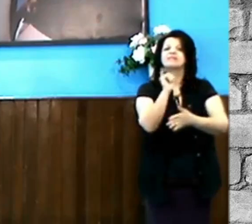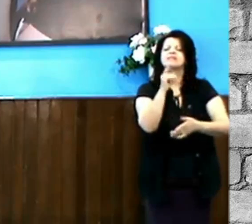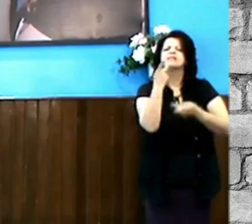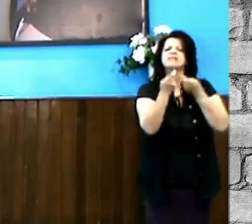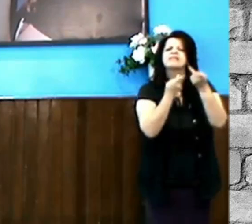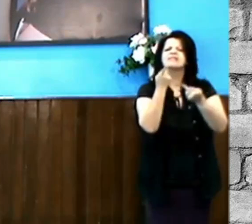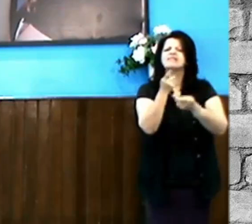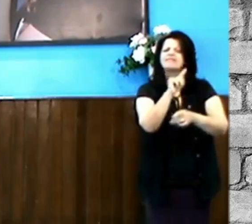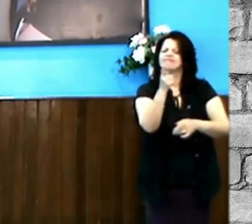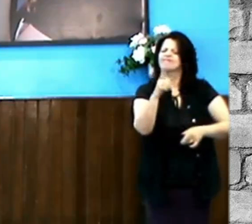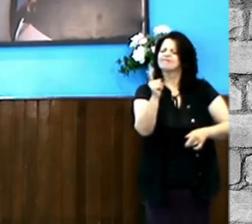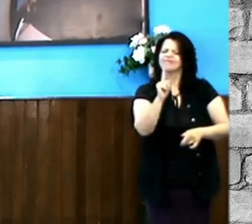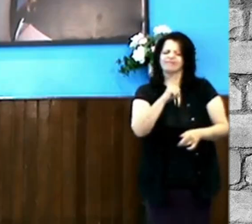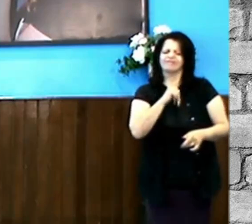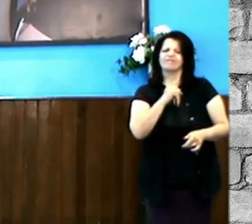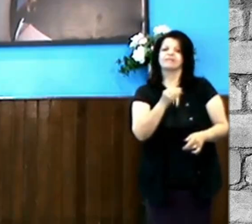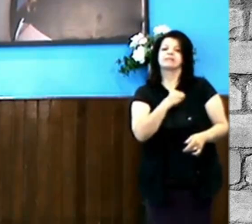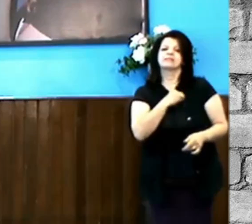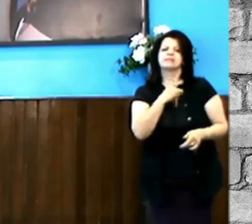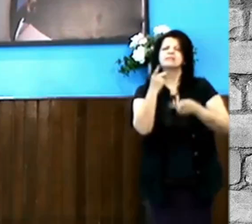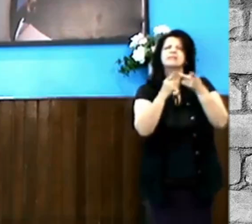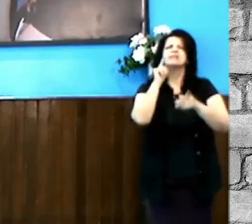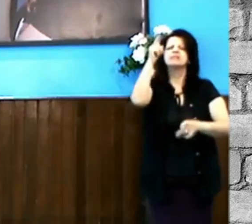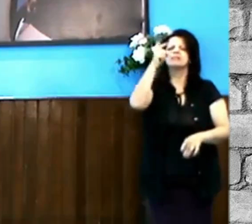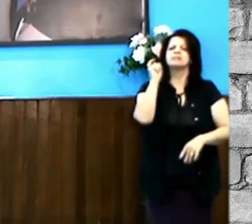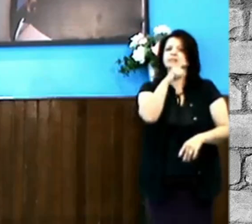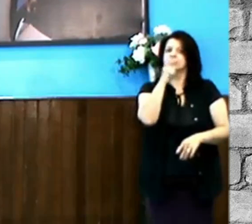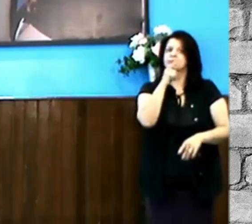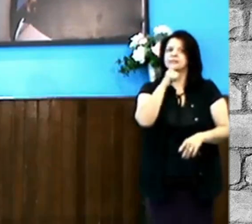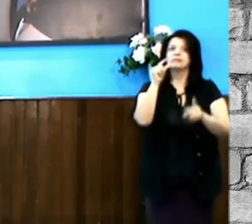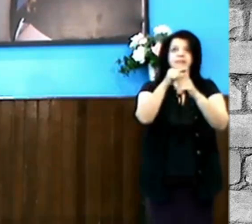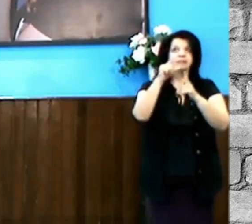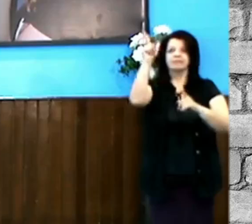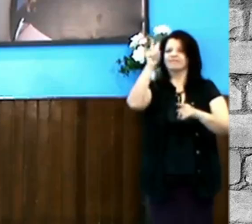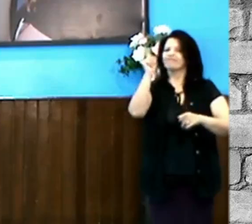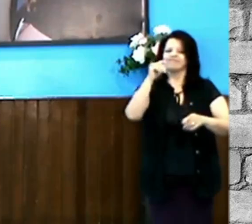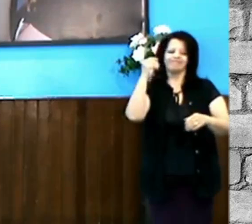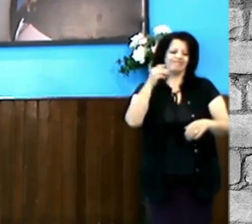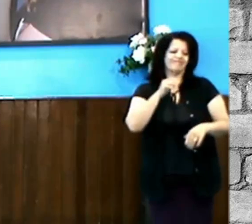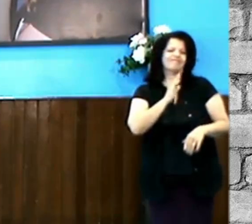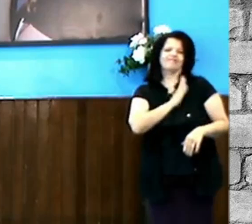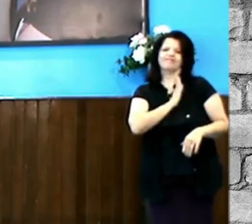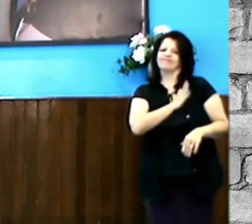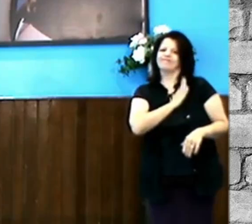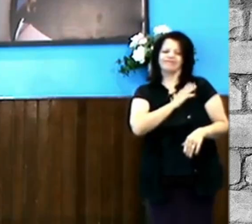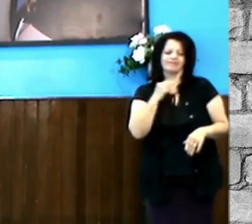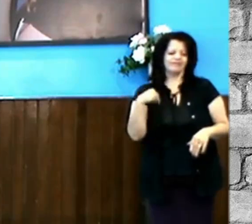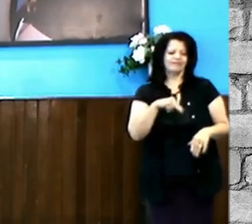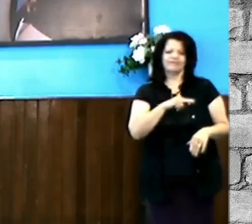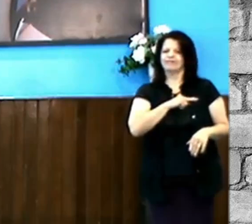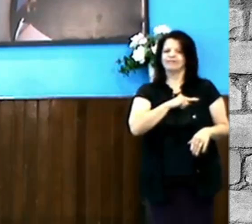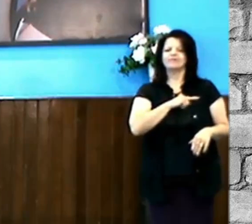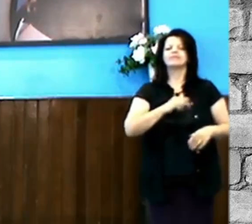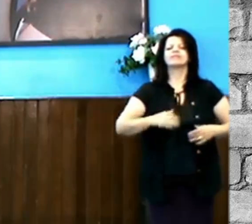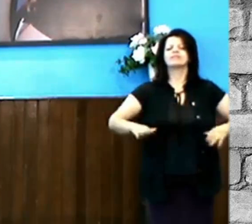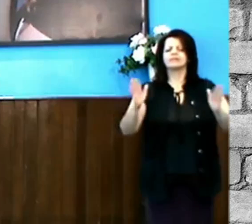fazemo-lo mentiroso, e a sua palavra não está em nós. Vamos orar a Deus mais uma vez.